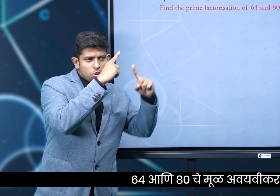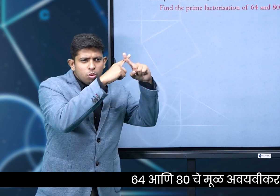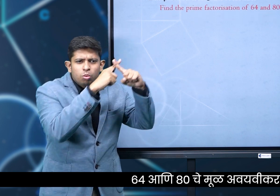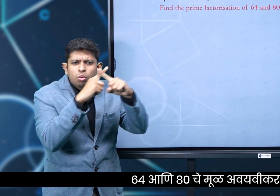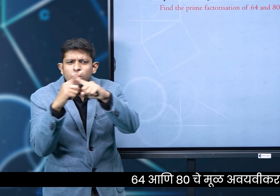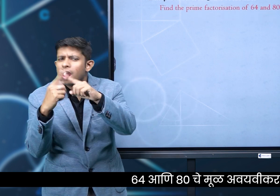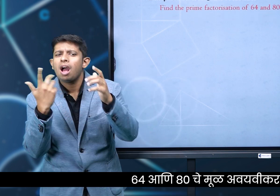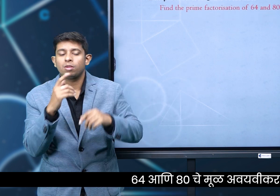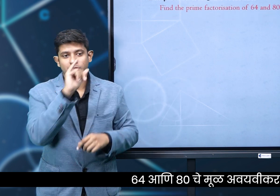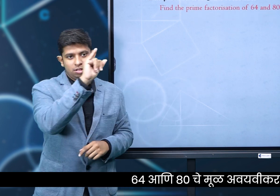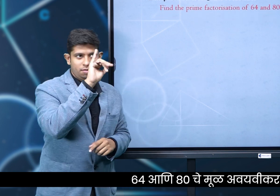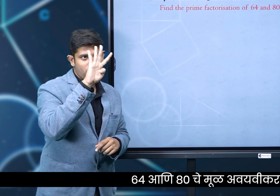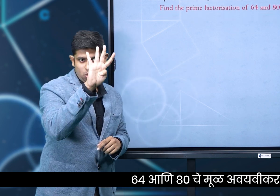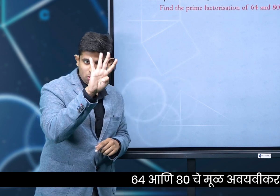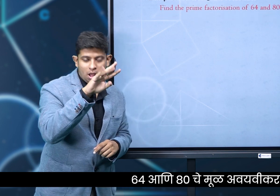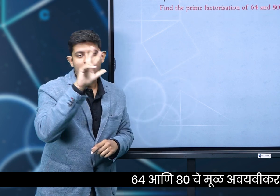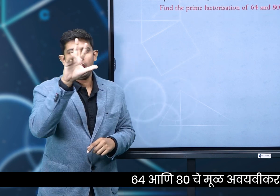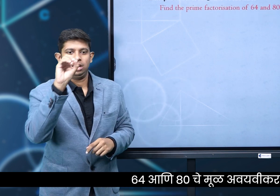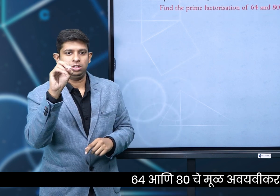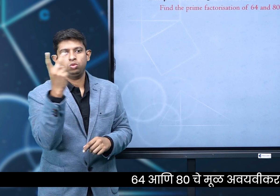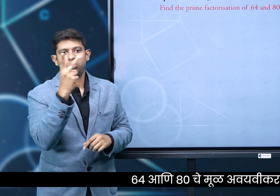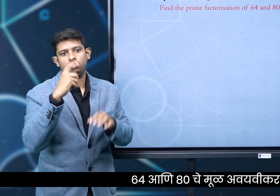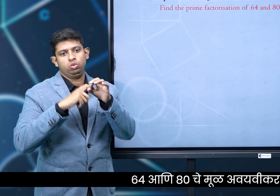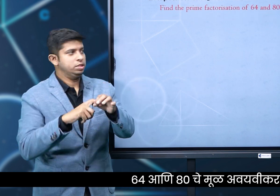मूळ अवयवीकरण शोधा.